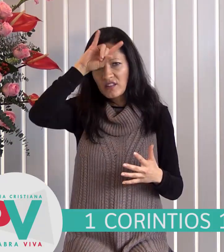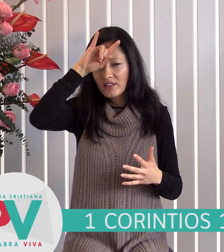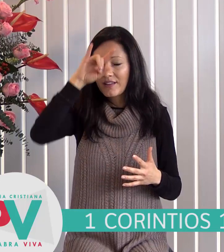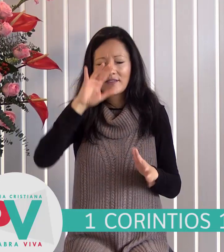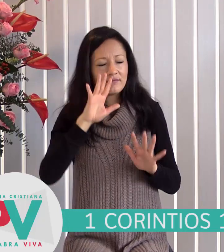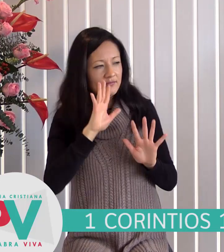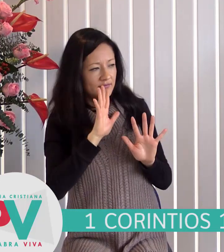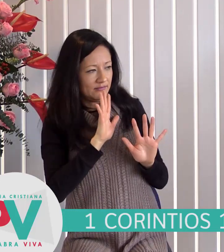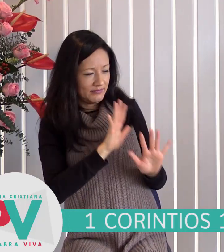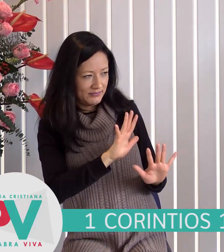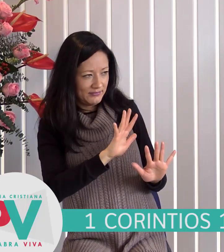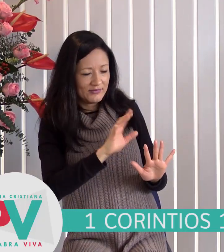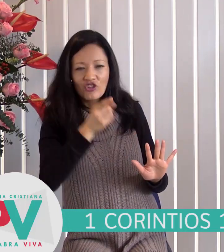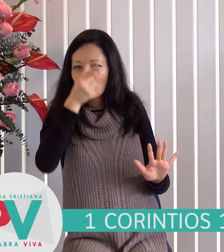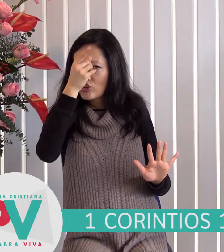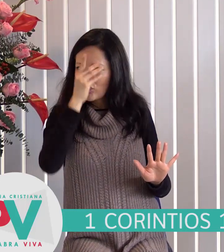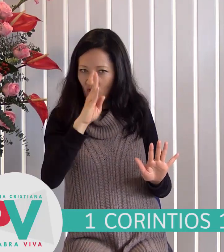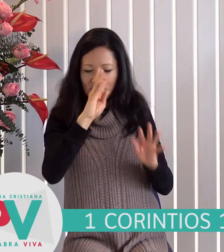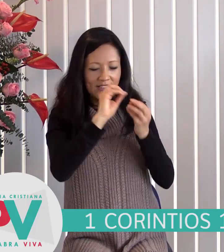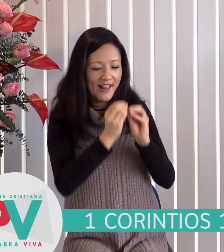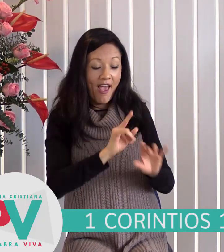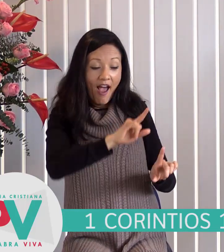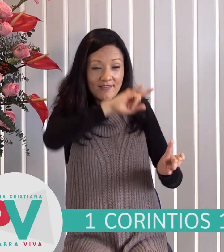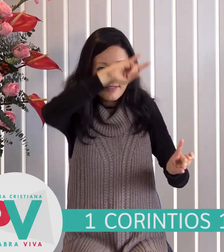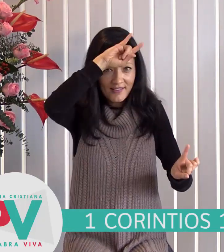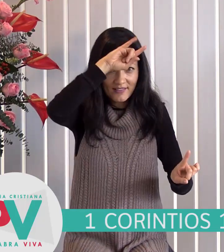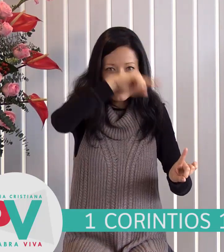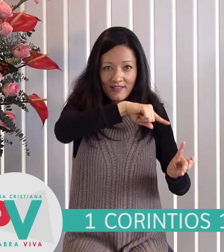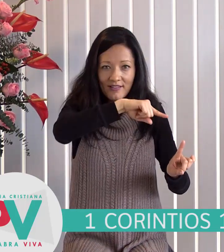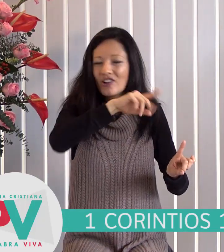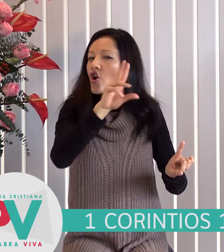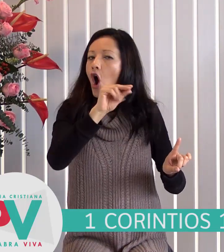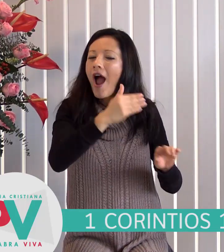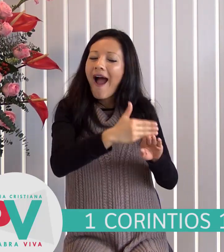creó a Satanás como Satanás. Dios lo creó como un ángel de luz.